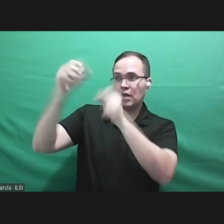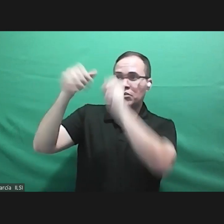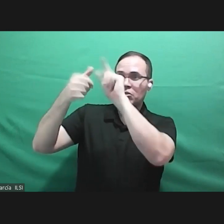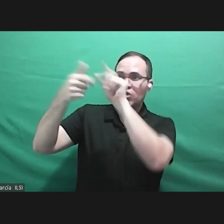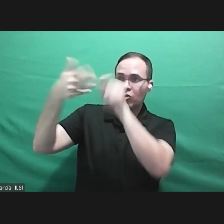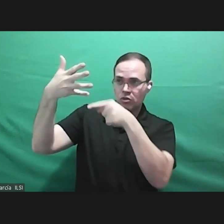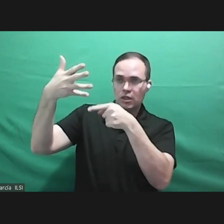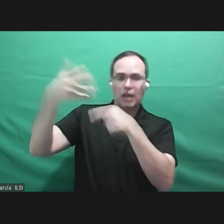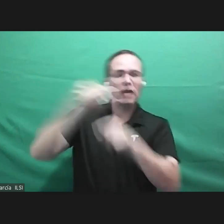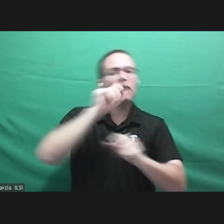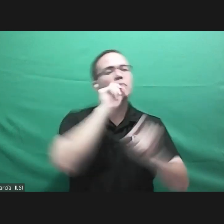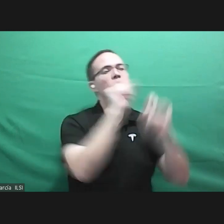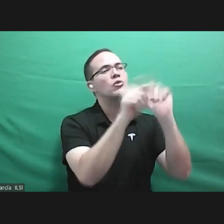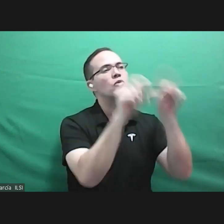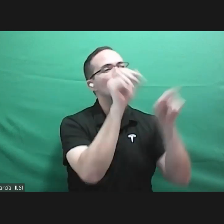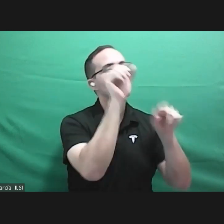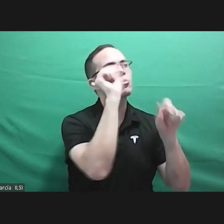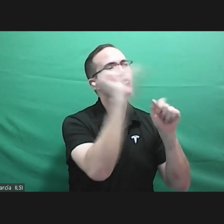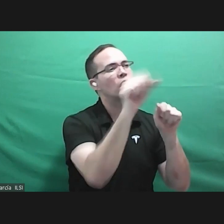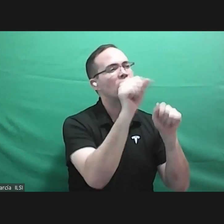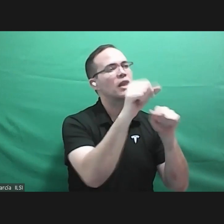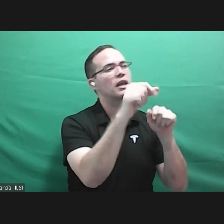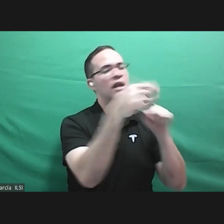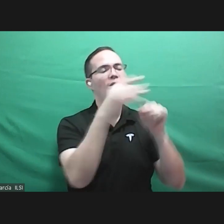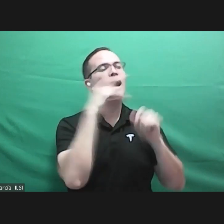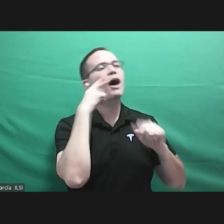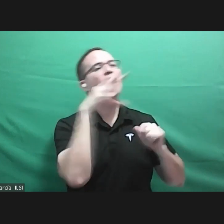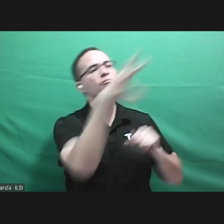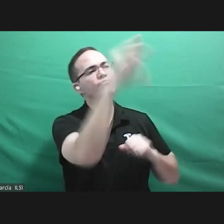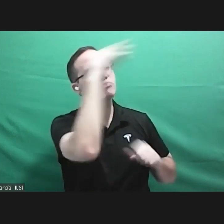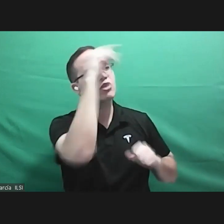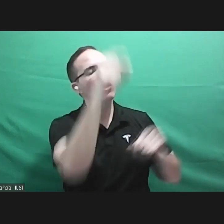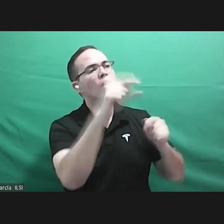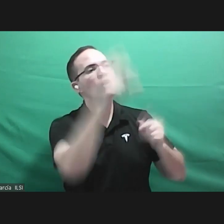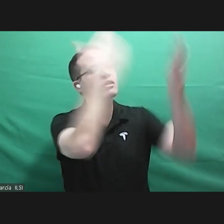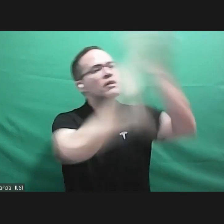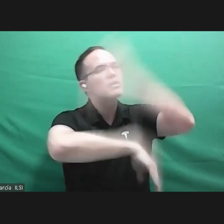población que tenga una deficiencia o más de una discapacidad.